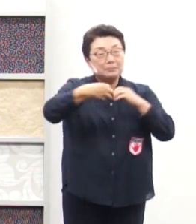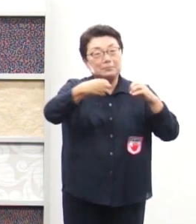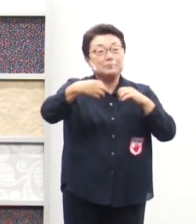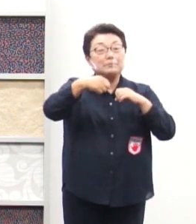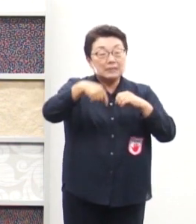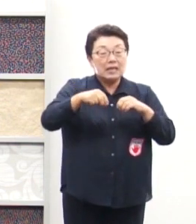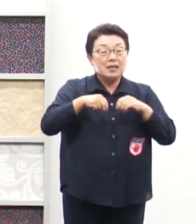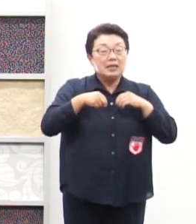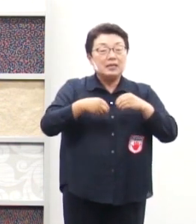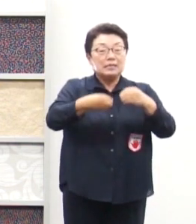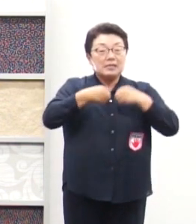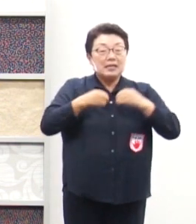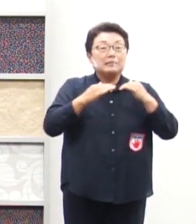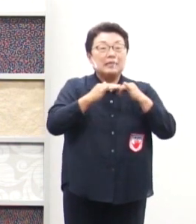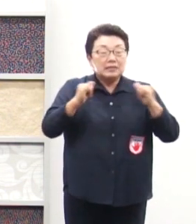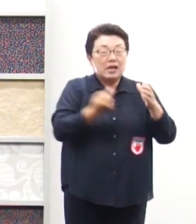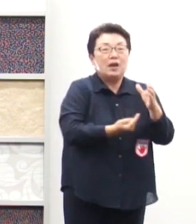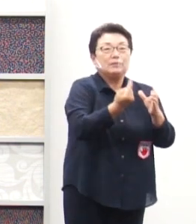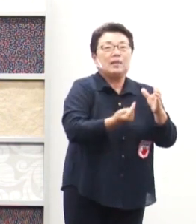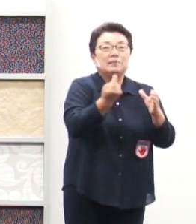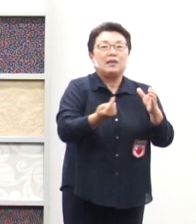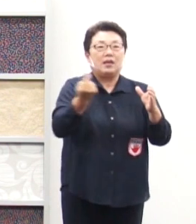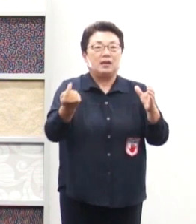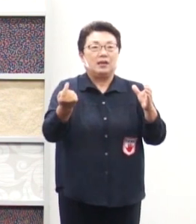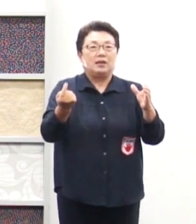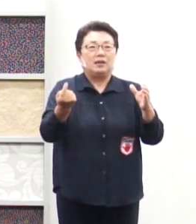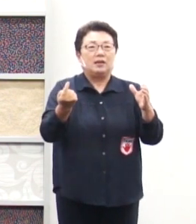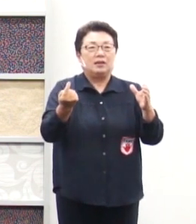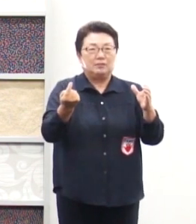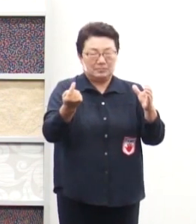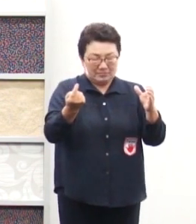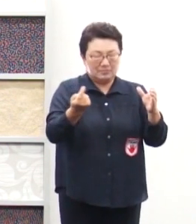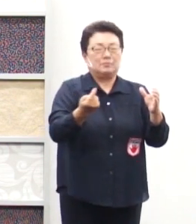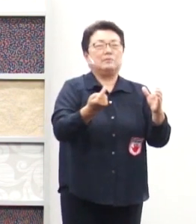者が複数確認をされたという事例も